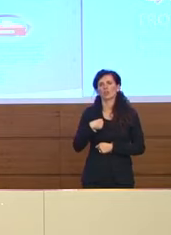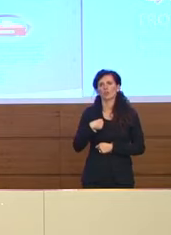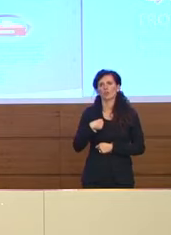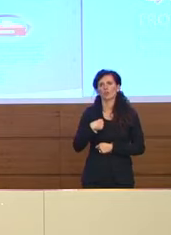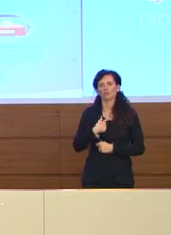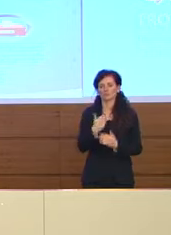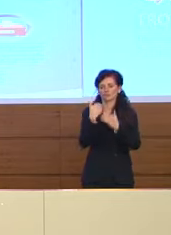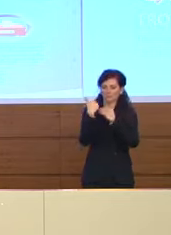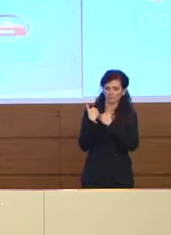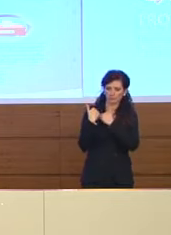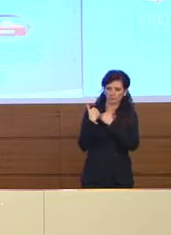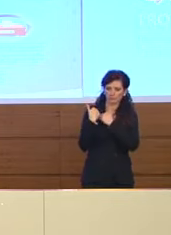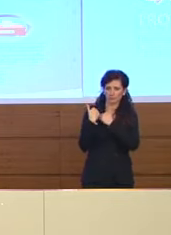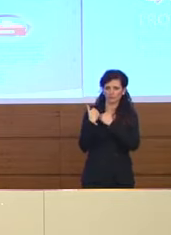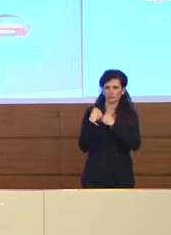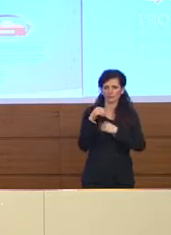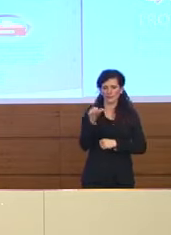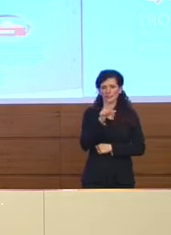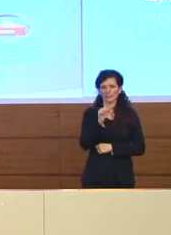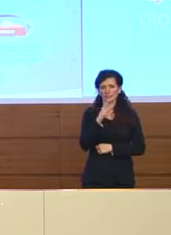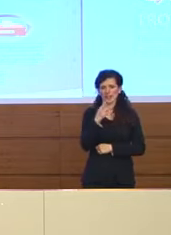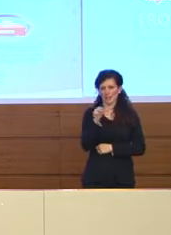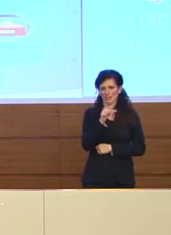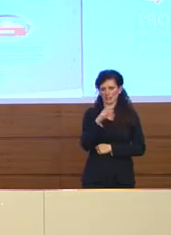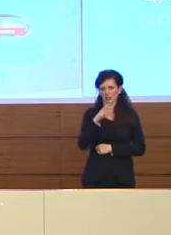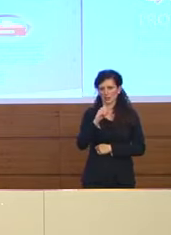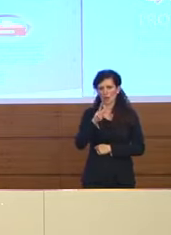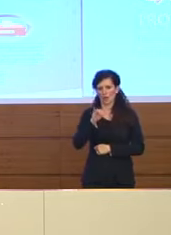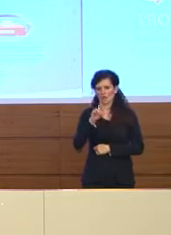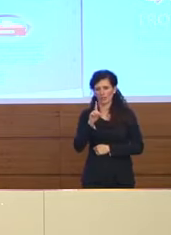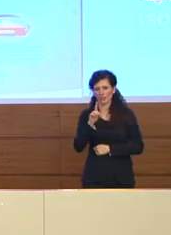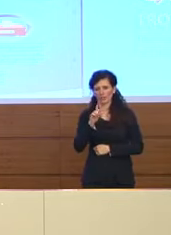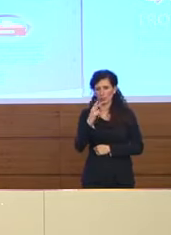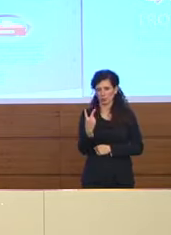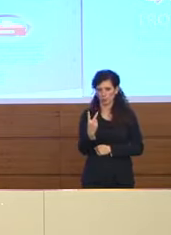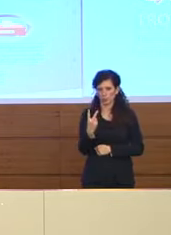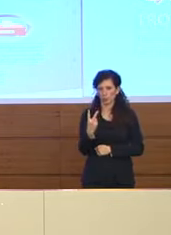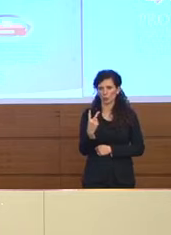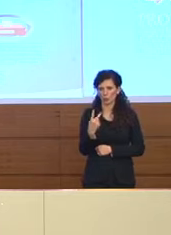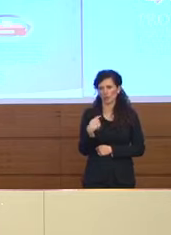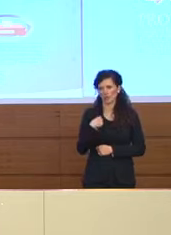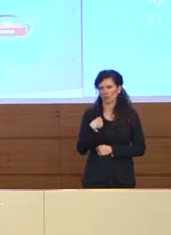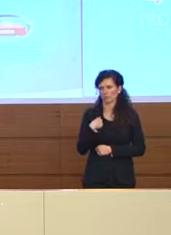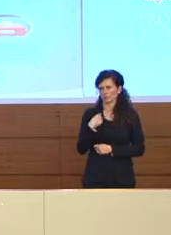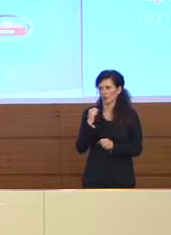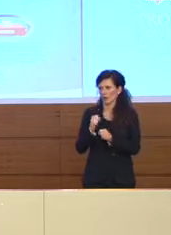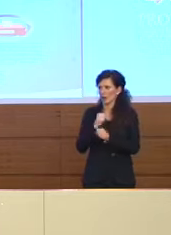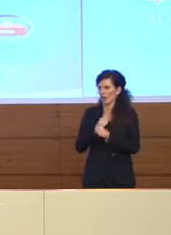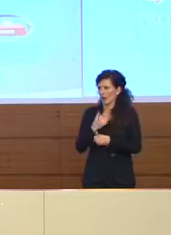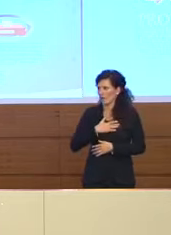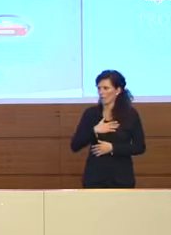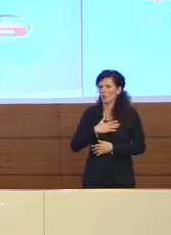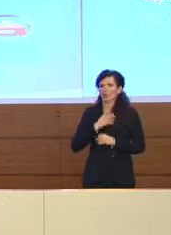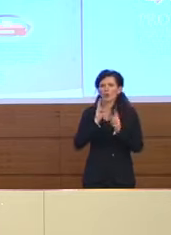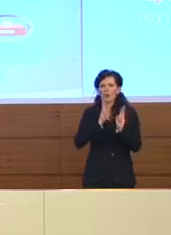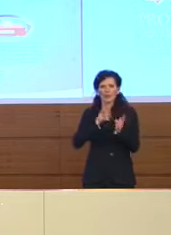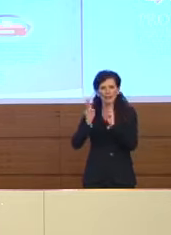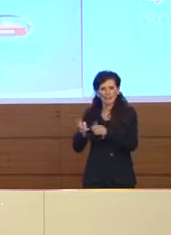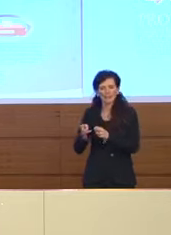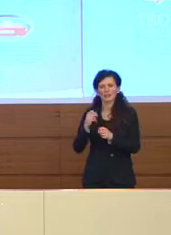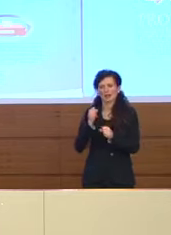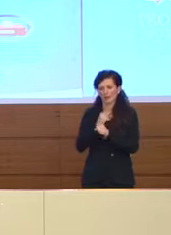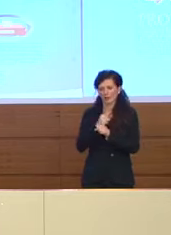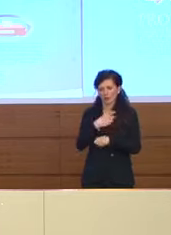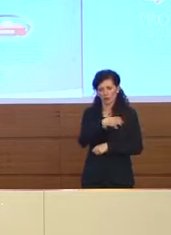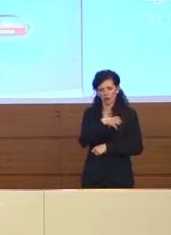occuparmi di sasco i due aveva un'attività clinica e scientifica prevalentemente in ambito